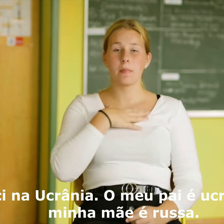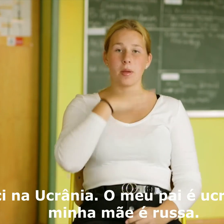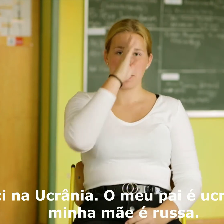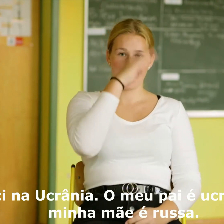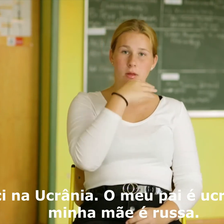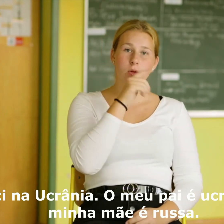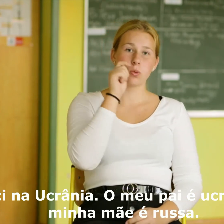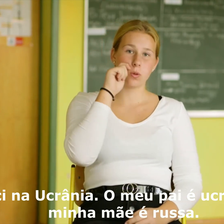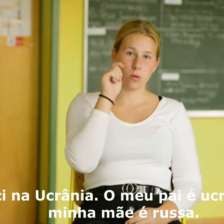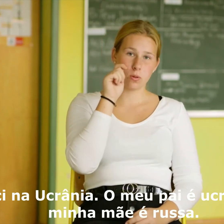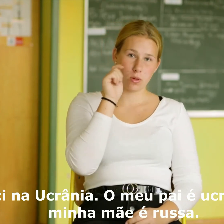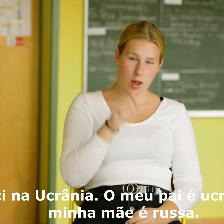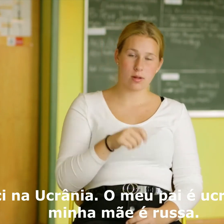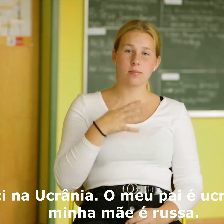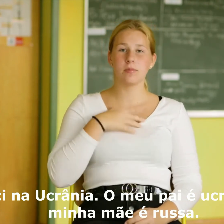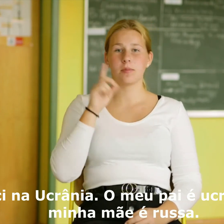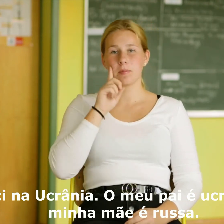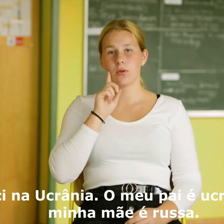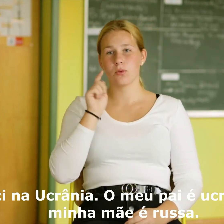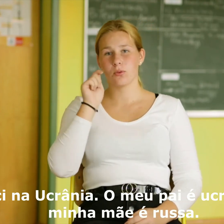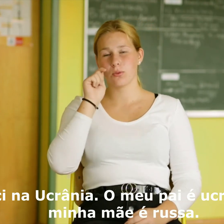O meu pai é ucraniano e a minha mãe é russa.